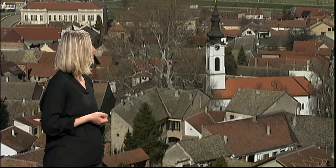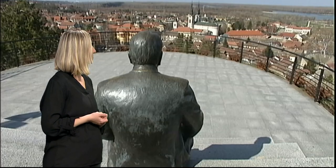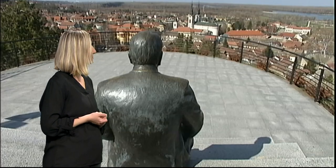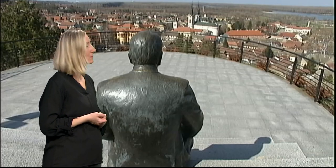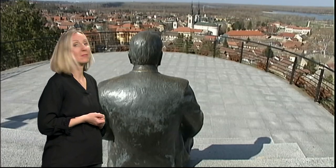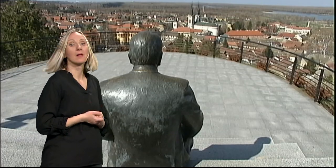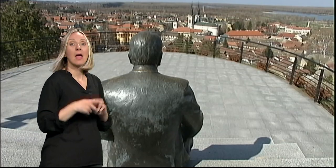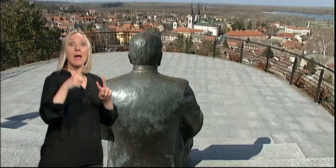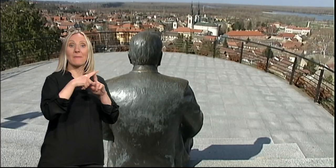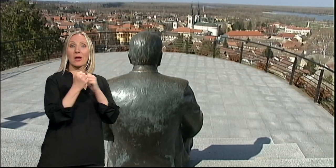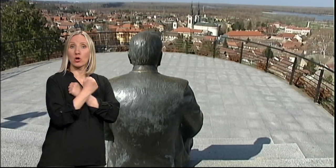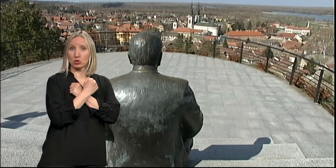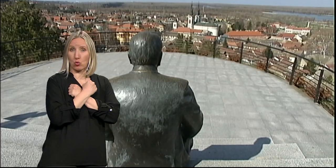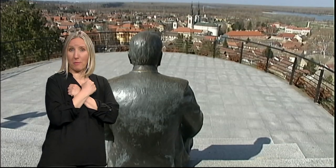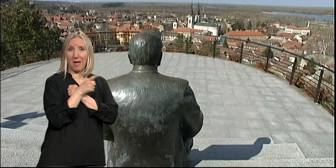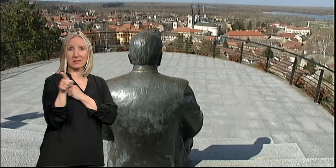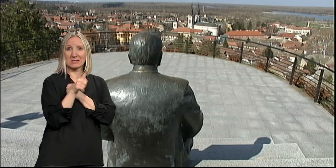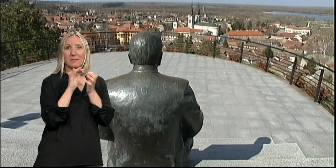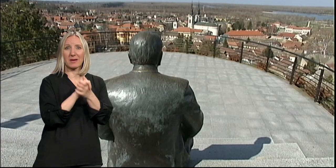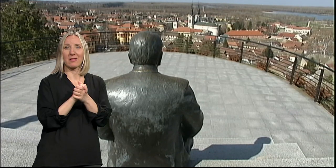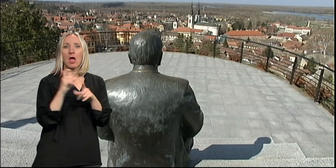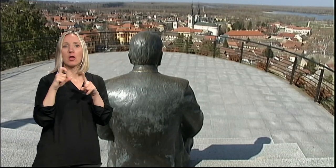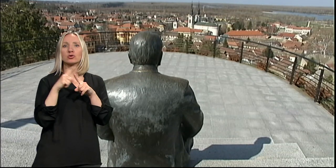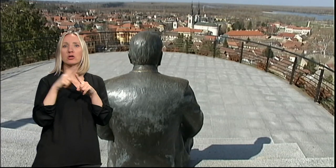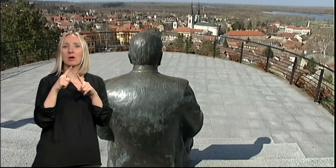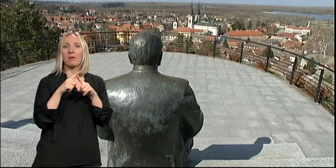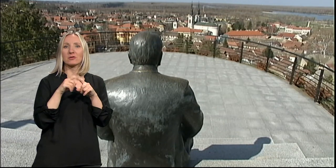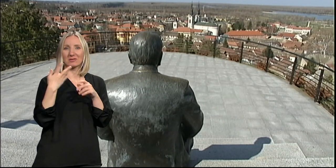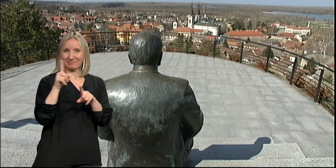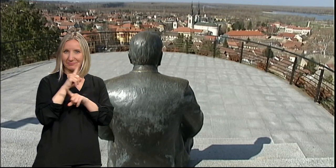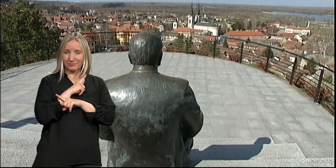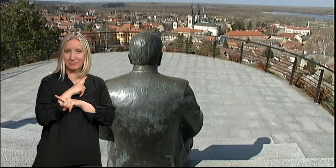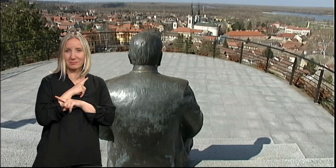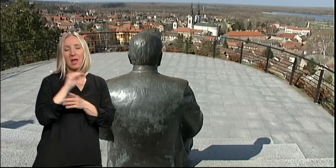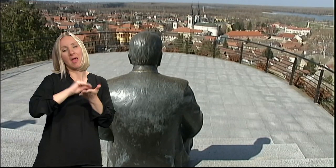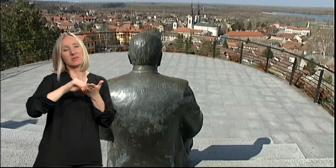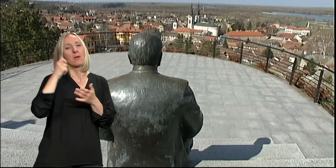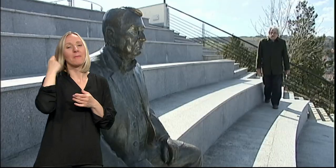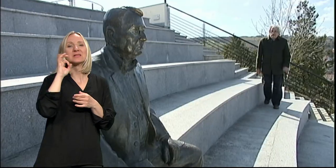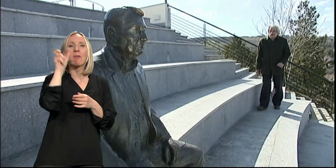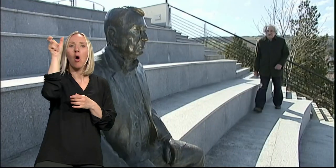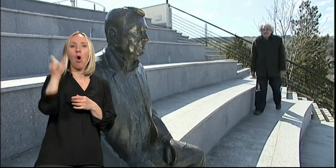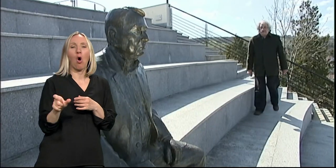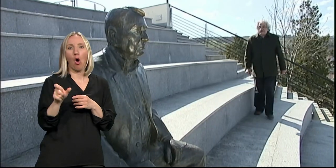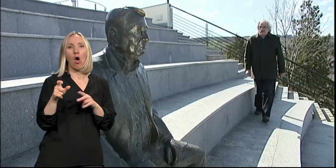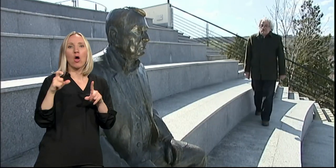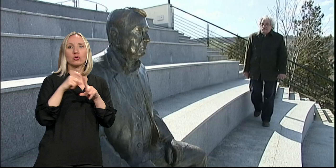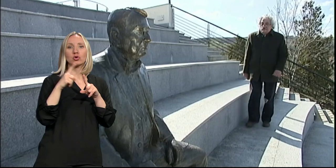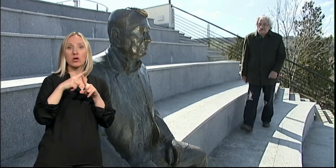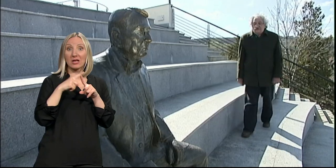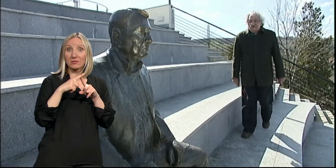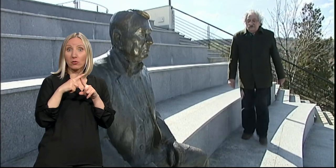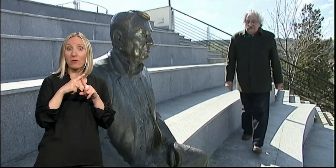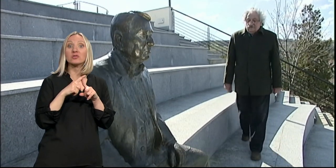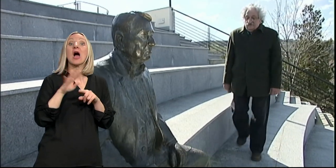Pero Zuba se svom prijatelju Dušku Trifunoviću posthumno odužio jednom svojom zbirkom pesama, a njegov sin Miloš se Duško odužio